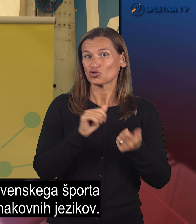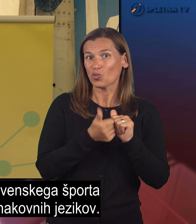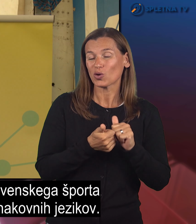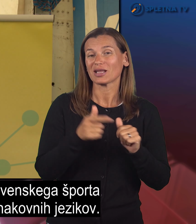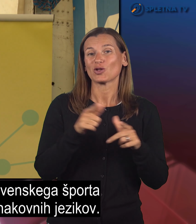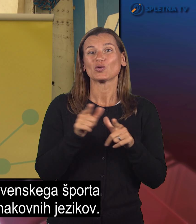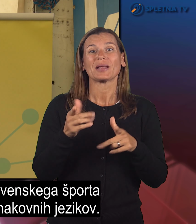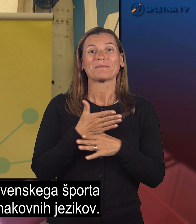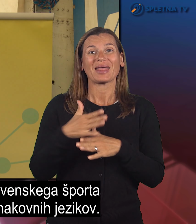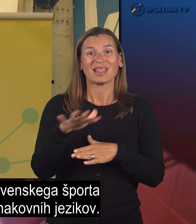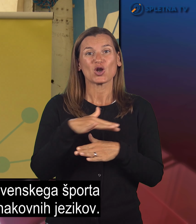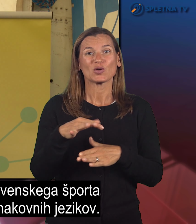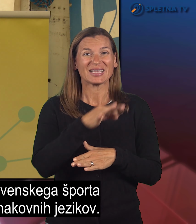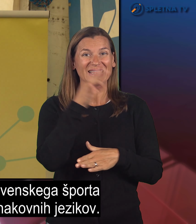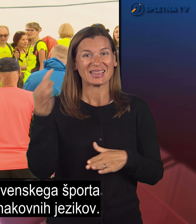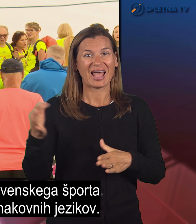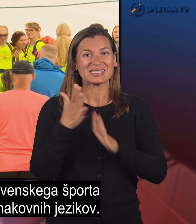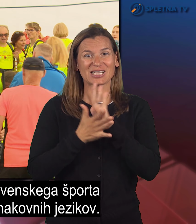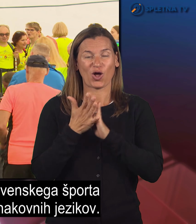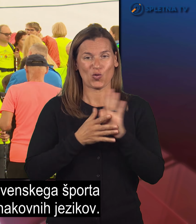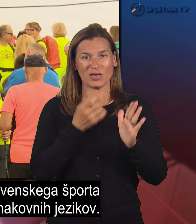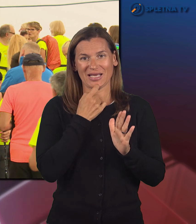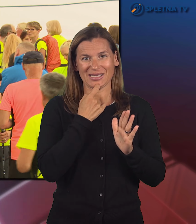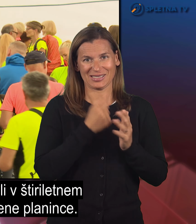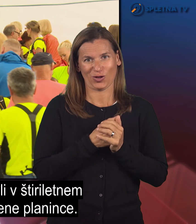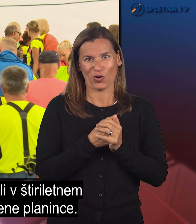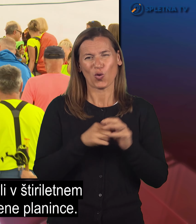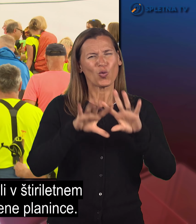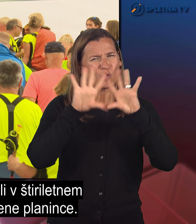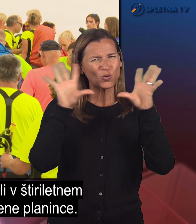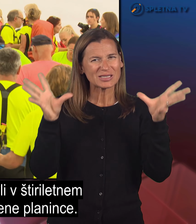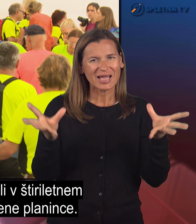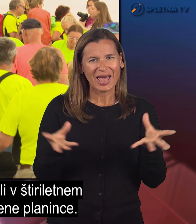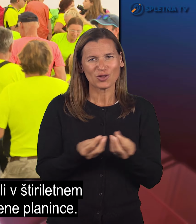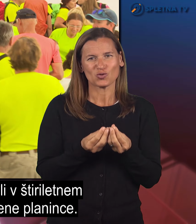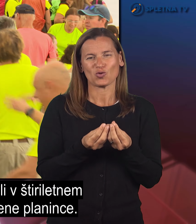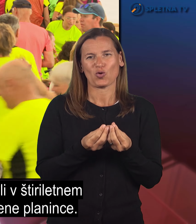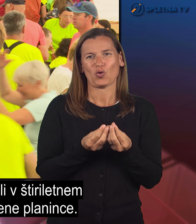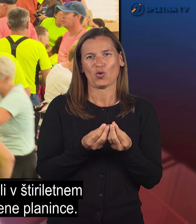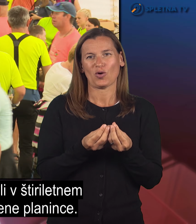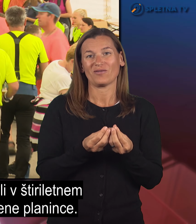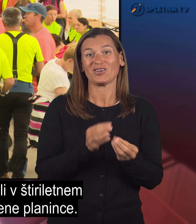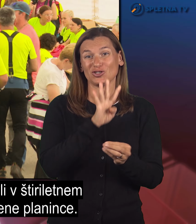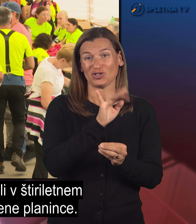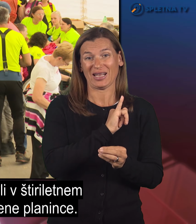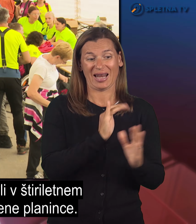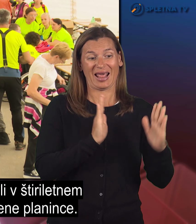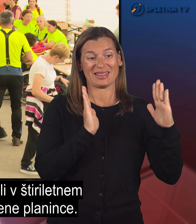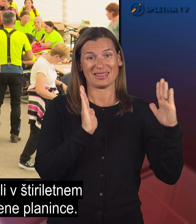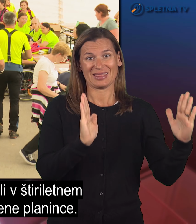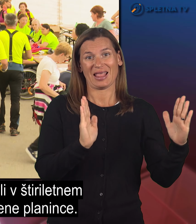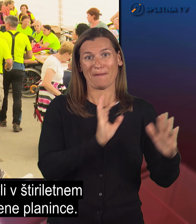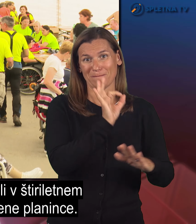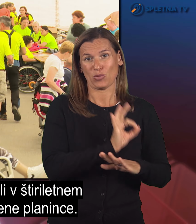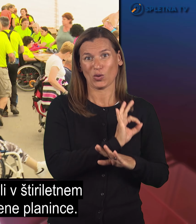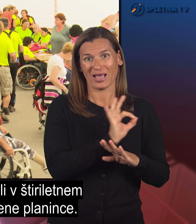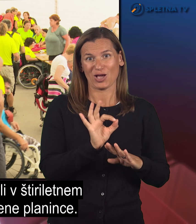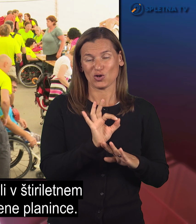pa mednarodni dan znakovnih jezikov. Vse to smo v 4-letnem